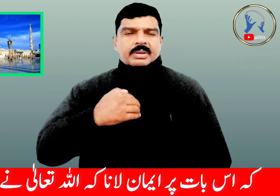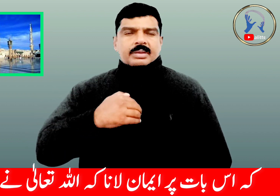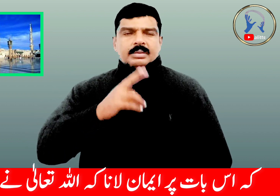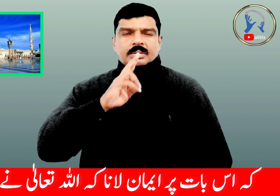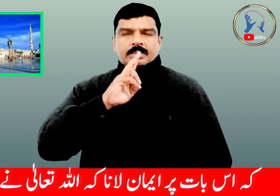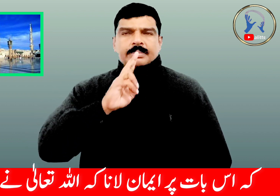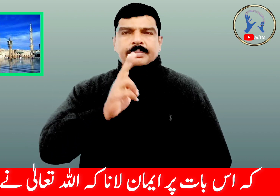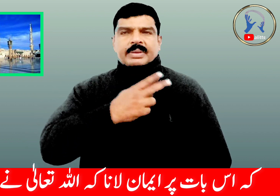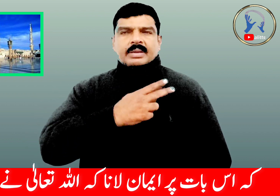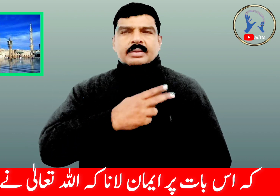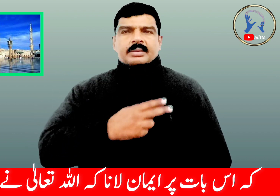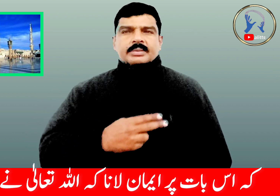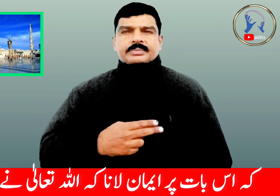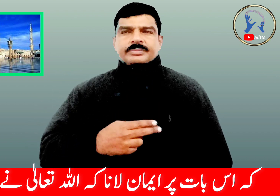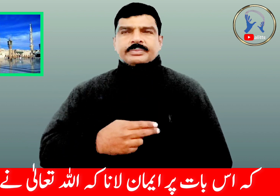اپنا پیغام